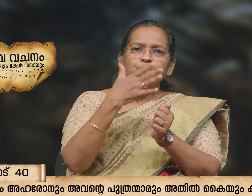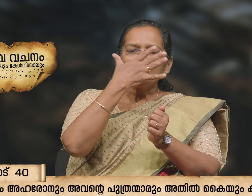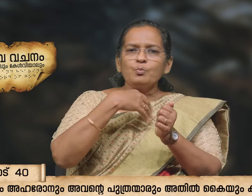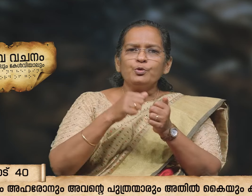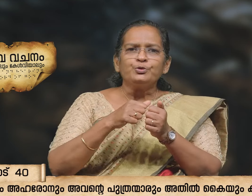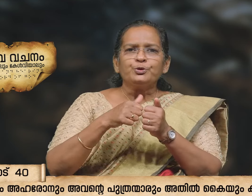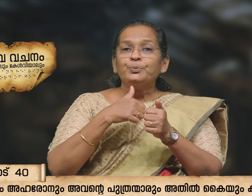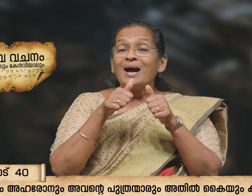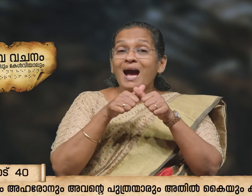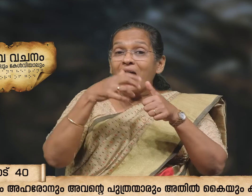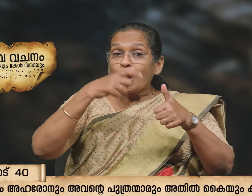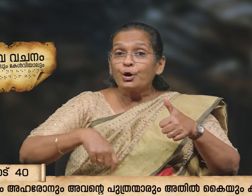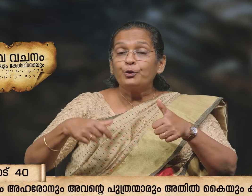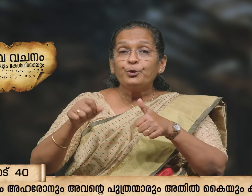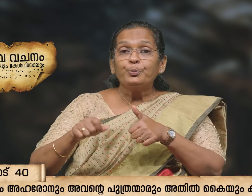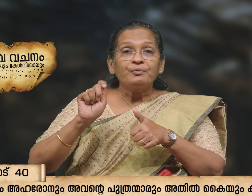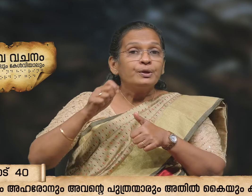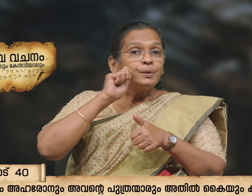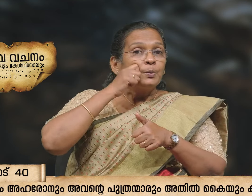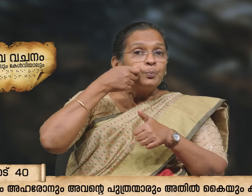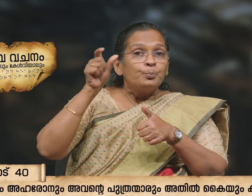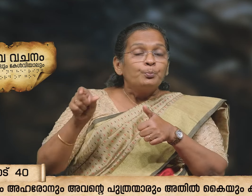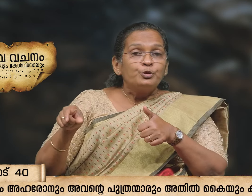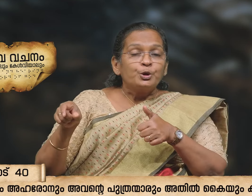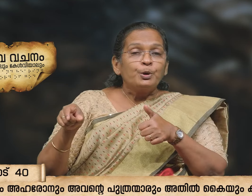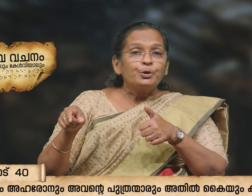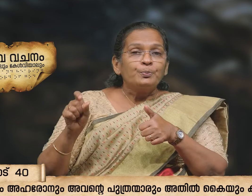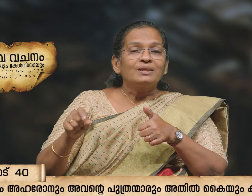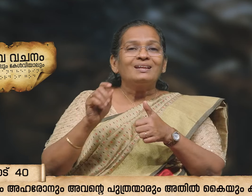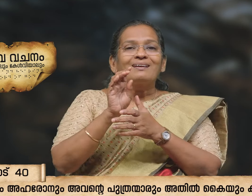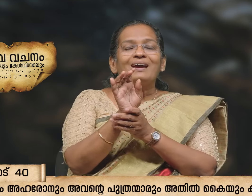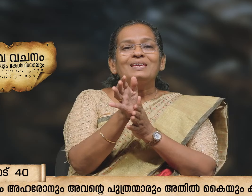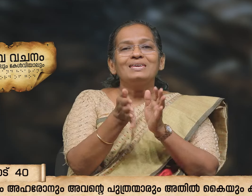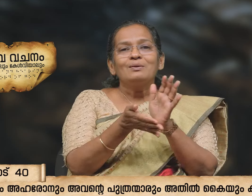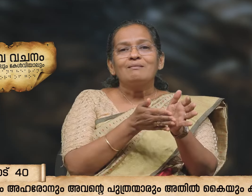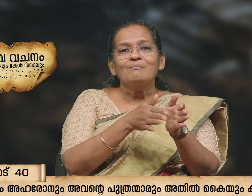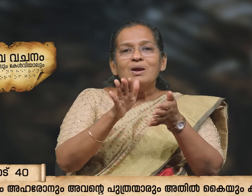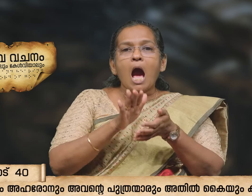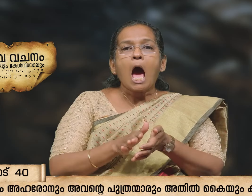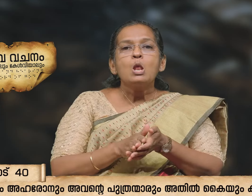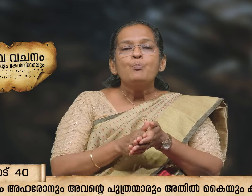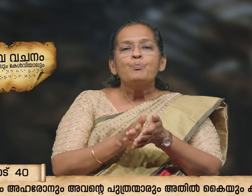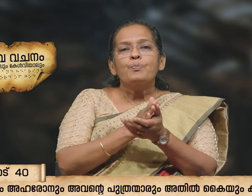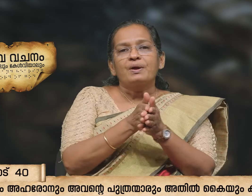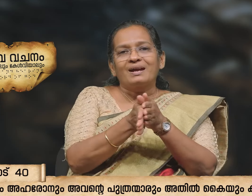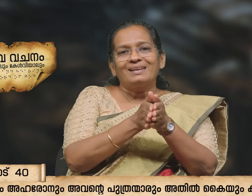മോശയും അഹരോനും അവന്റെ പുത്രന്മാരും അതിൽ കൈയും കാലും കഴുകി. അവർ